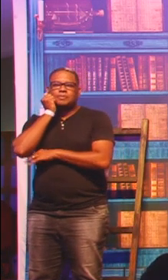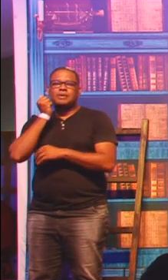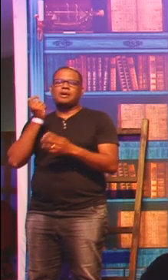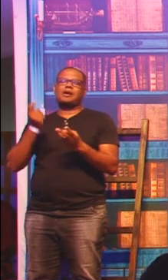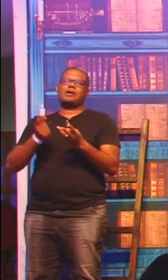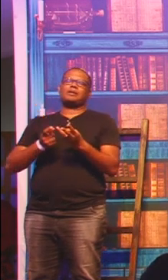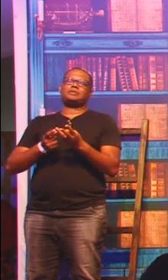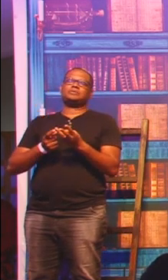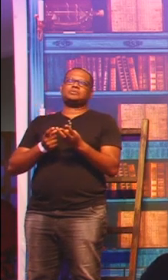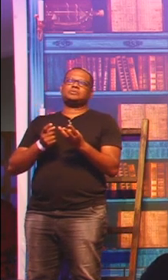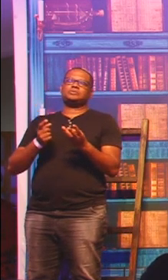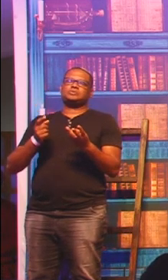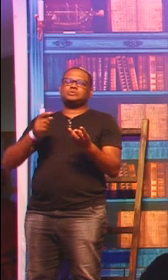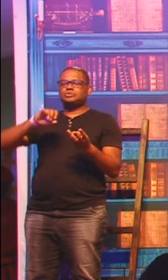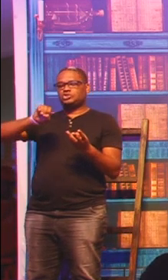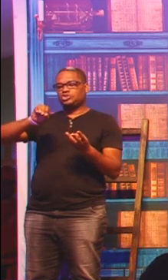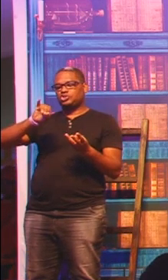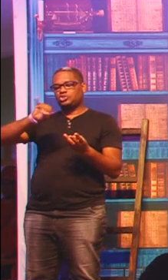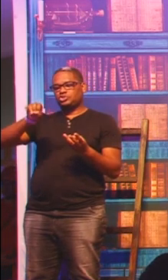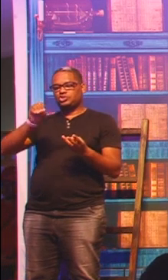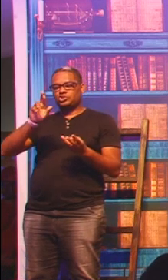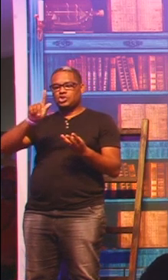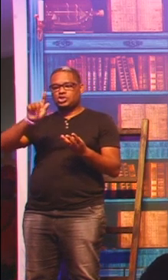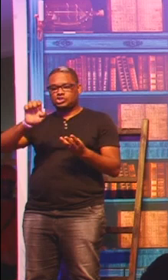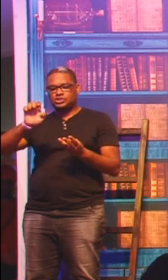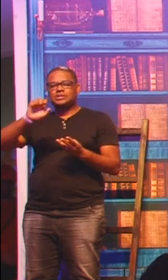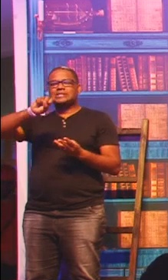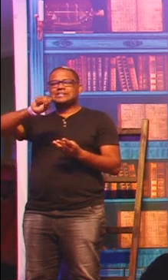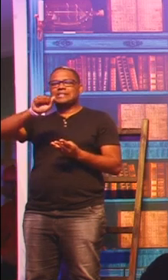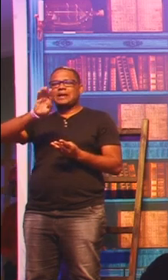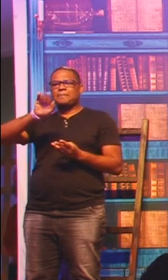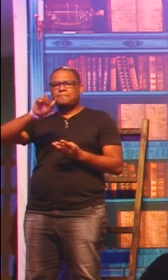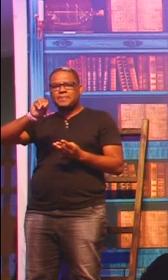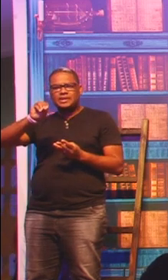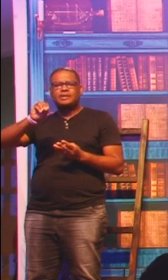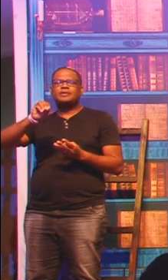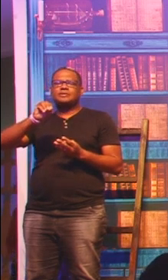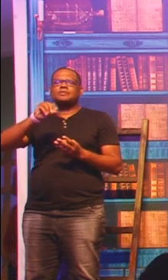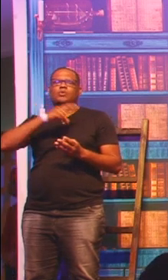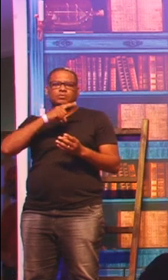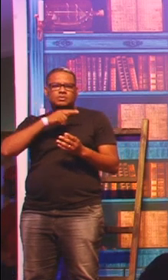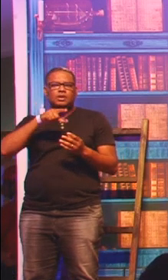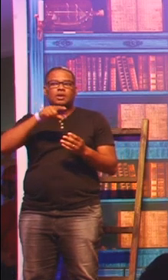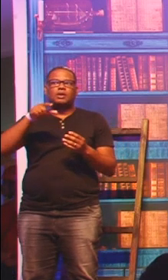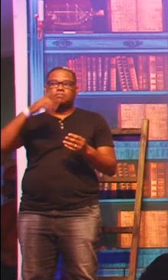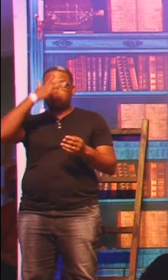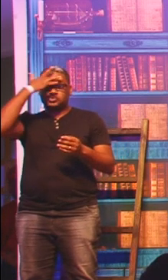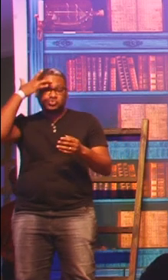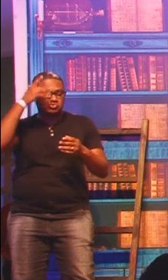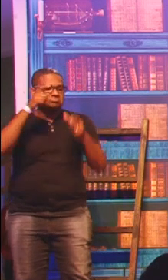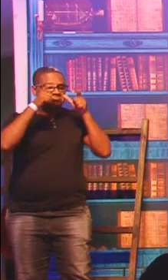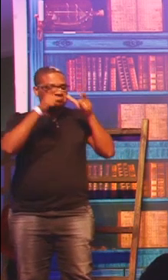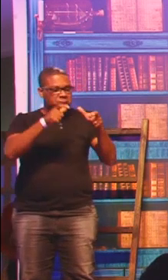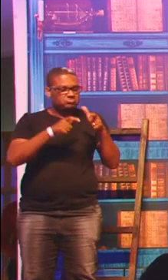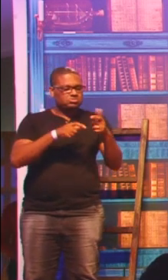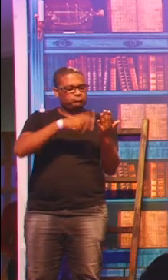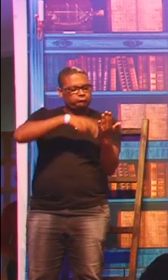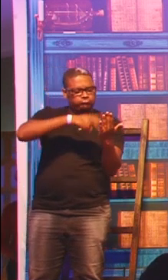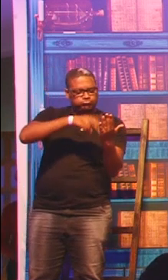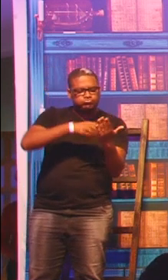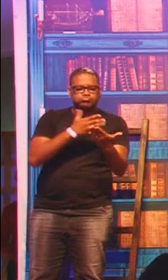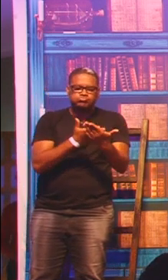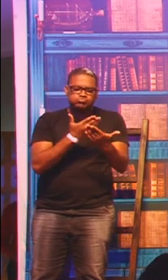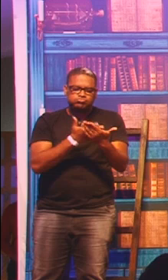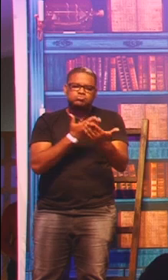conquistaram grandes públicos. E a gente vivia um momento muito interessante da relação entre escritor,